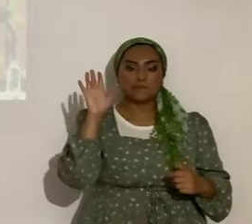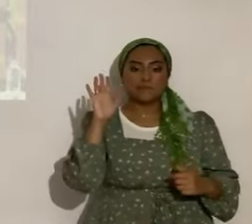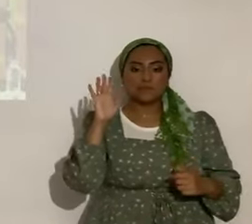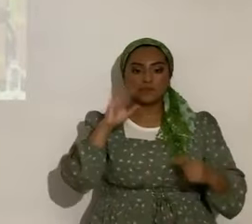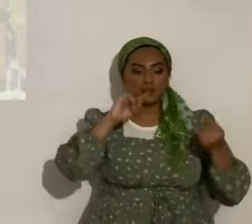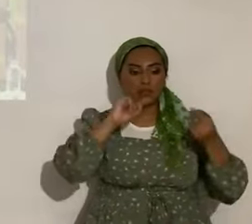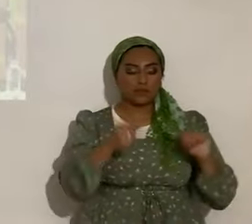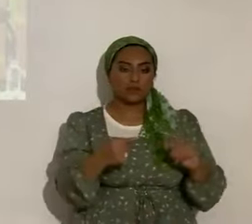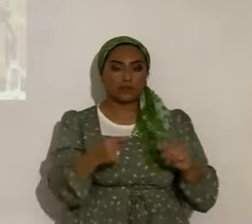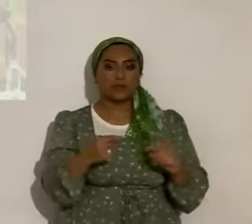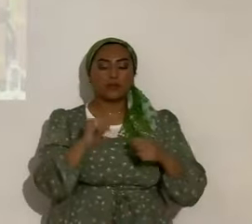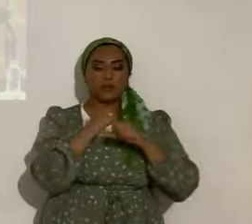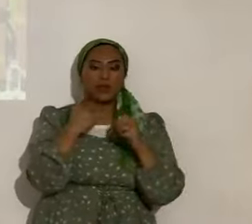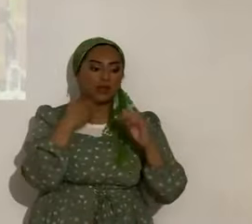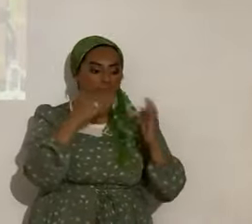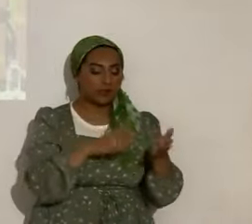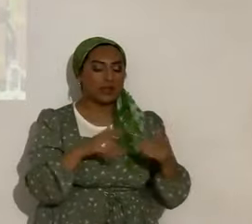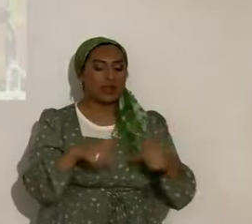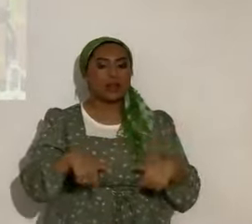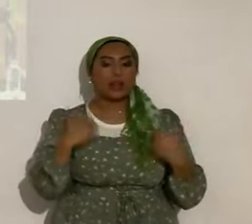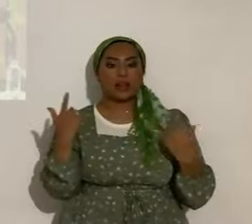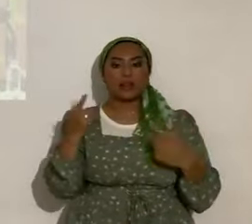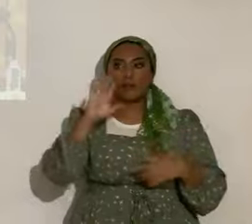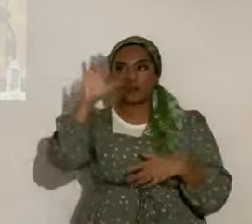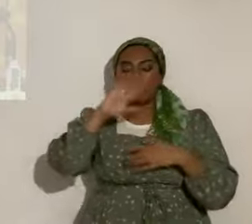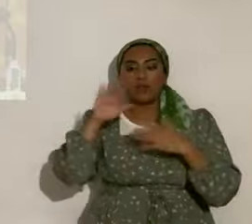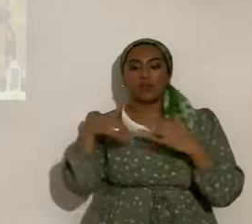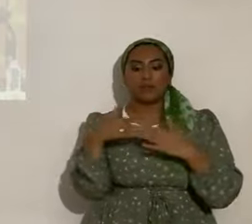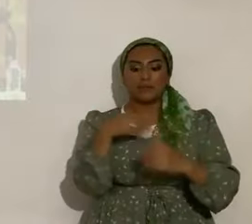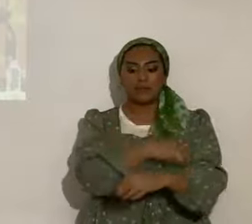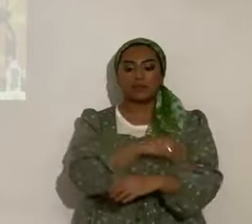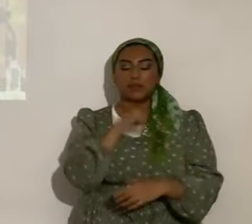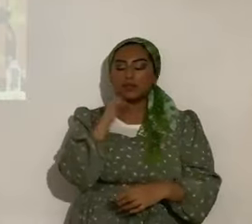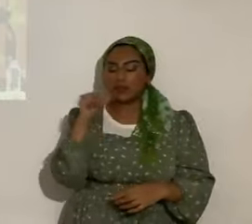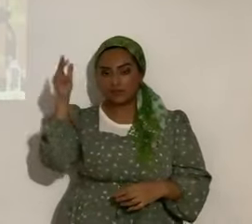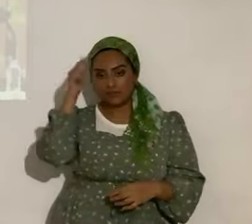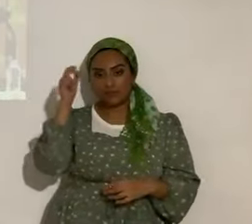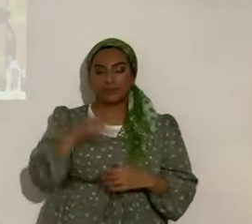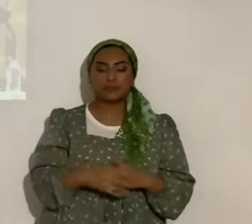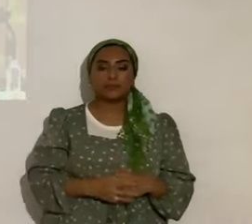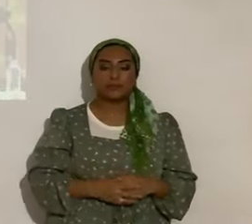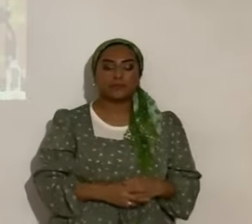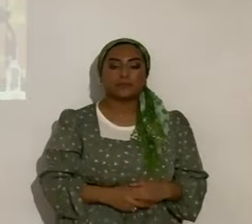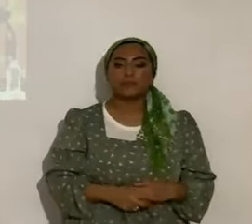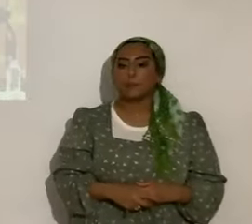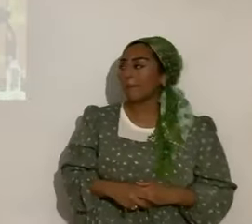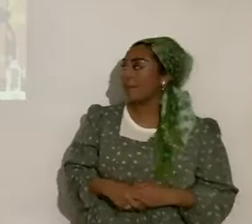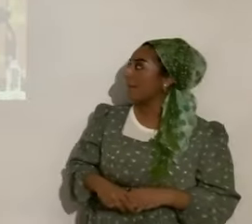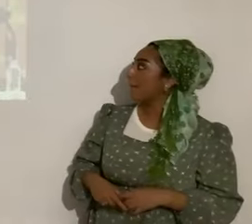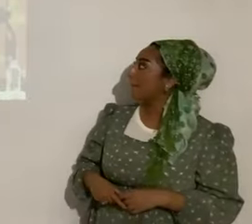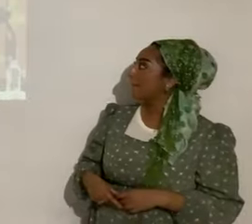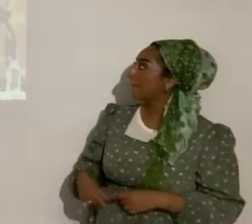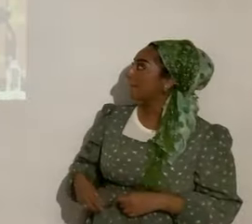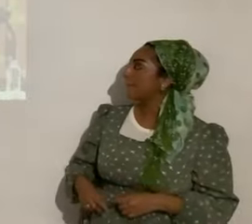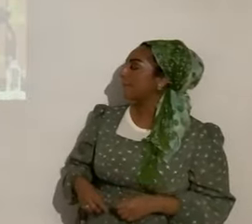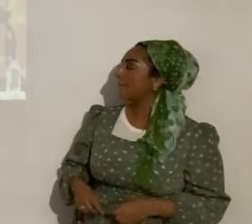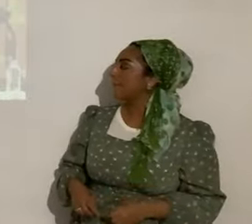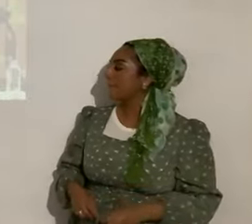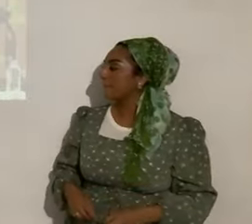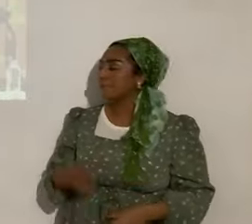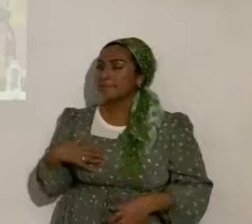sea, y Él hace que haya muerte y vida. O sea, Él es el Todopoderoso, no el diablo. Yahweh es el Todopoderoso. Ahora, les voy